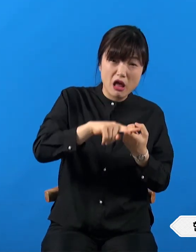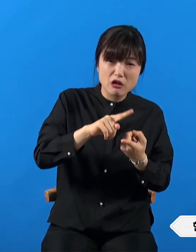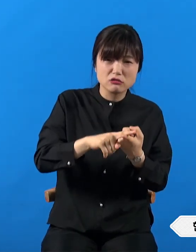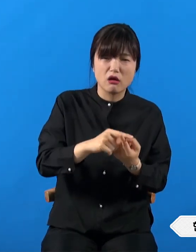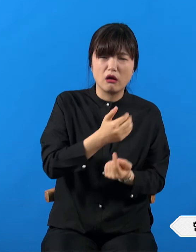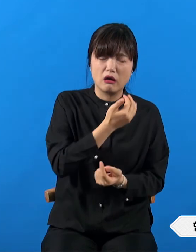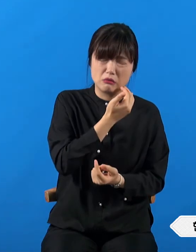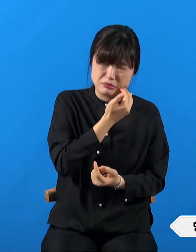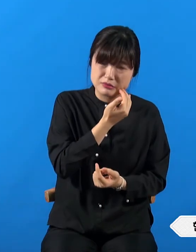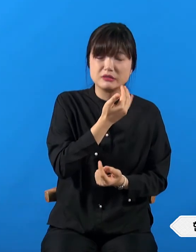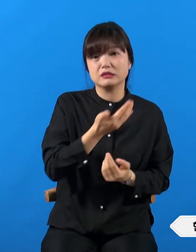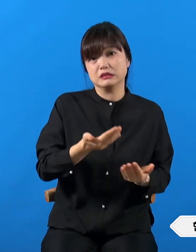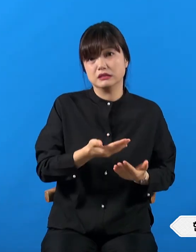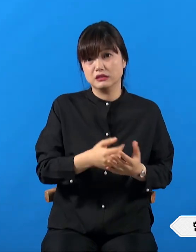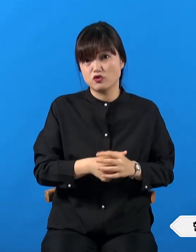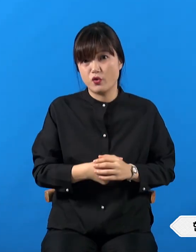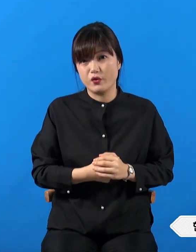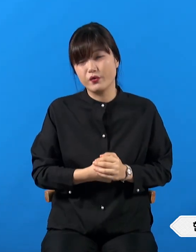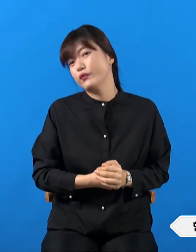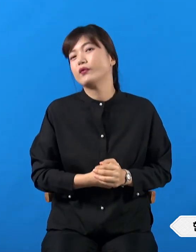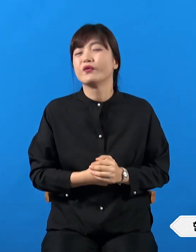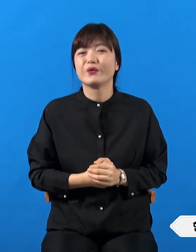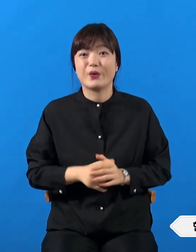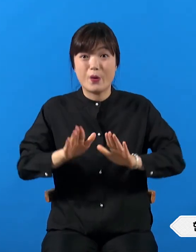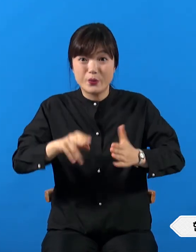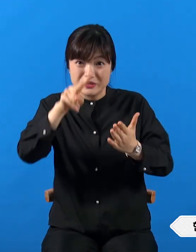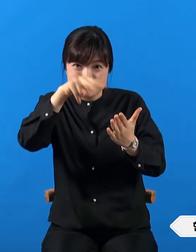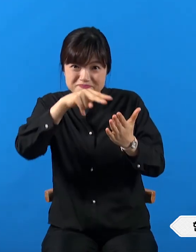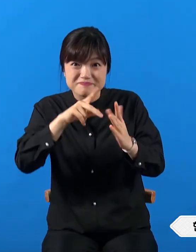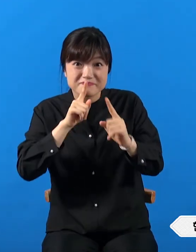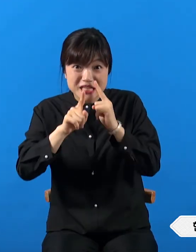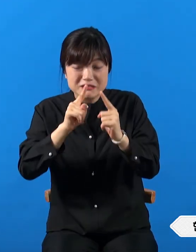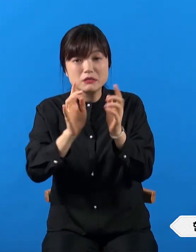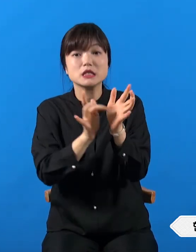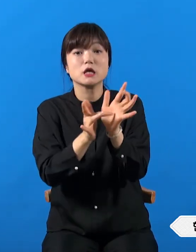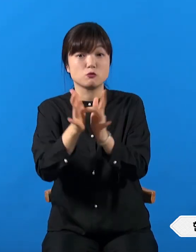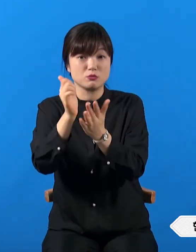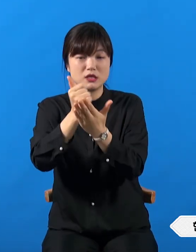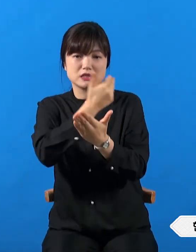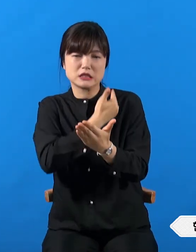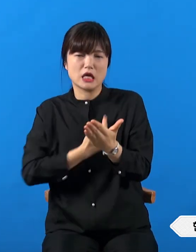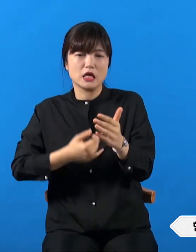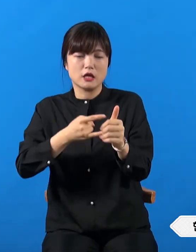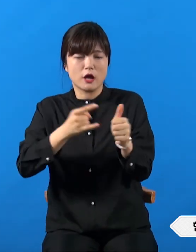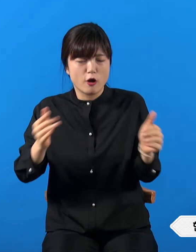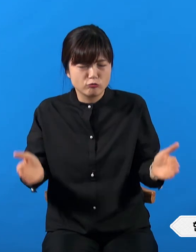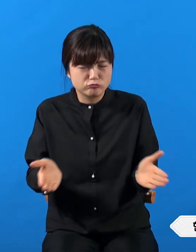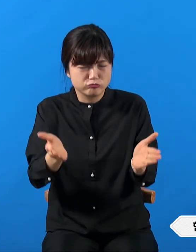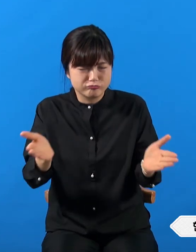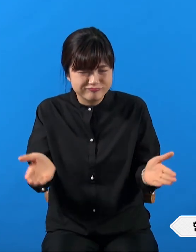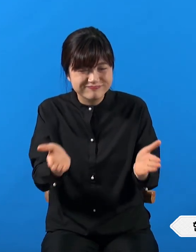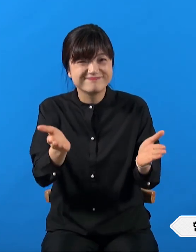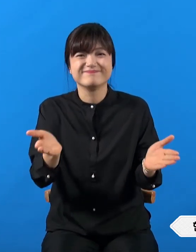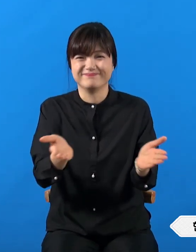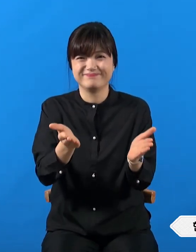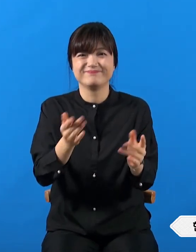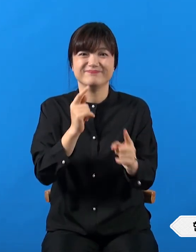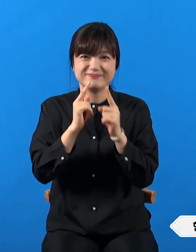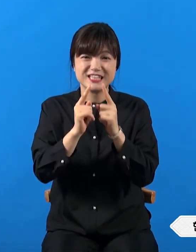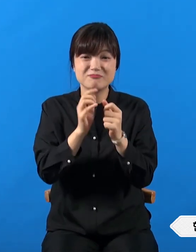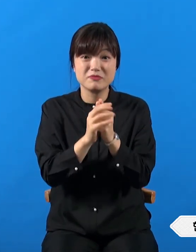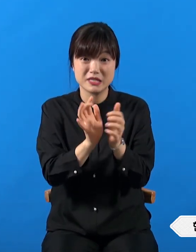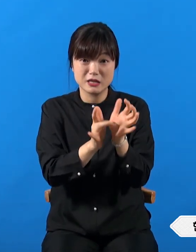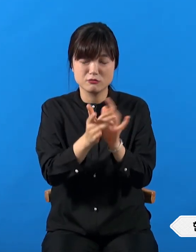부끄러워해야 할 일입니다. 자, 오늘 읽은 이 말씀은 예수님께서 제자들을 격려하기 위해서 하신